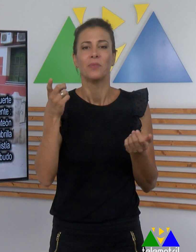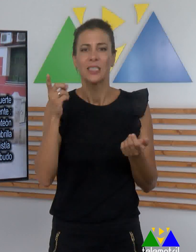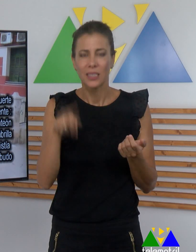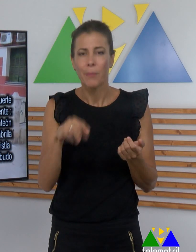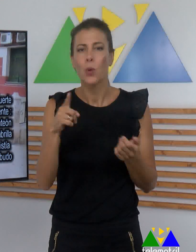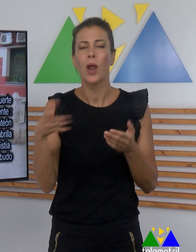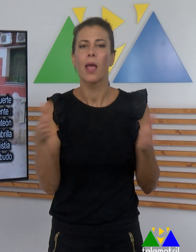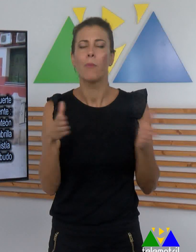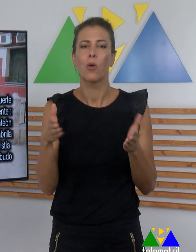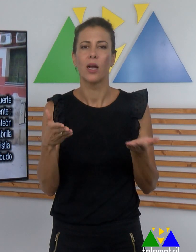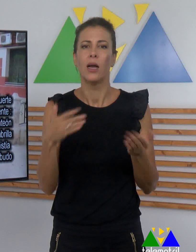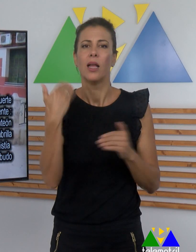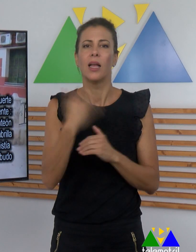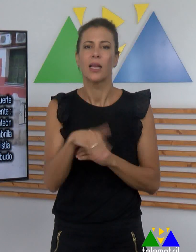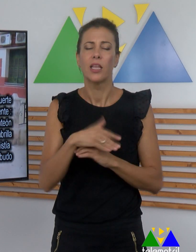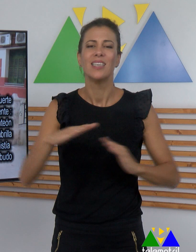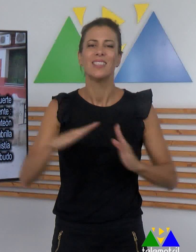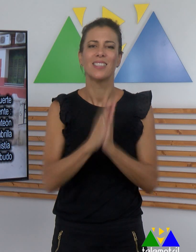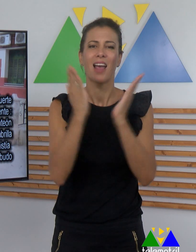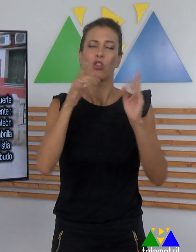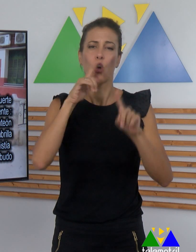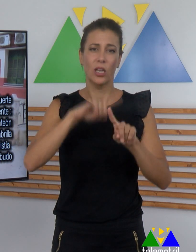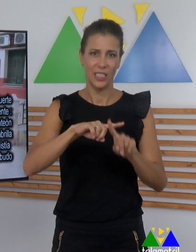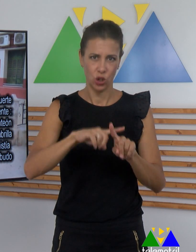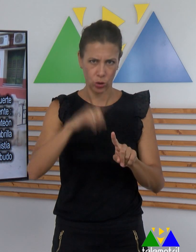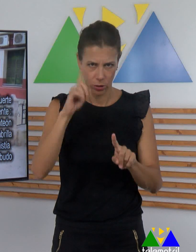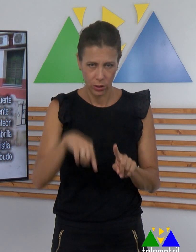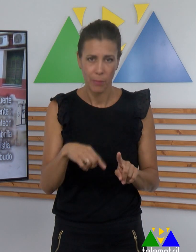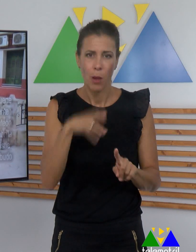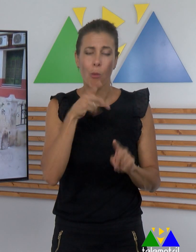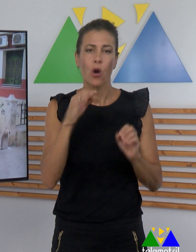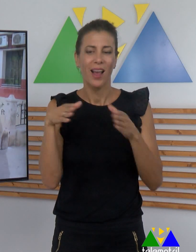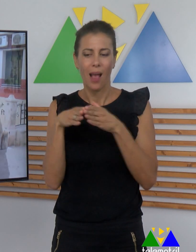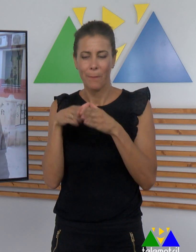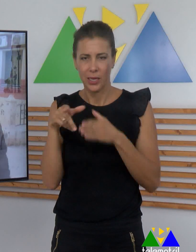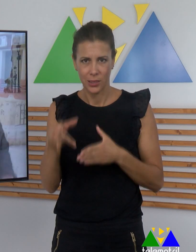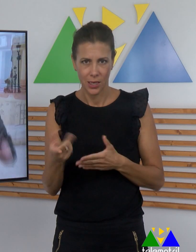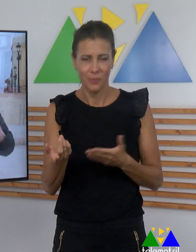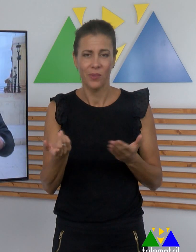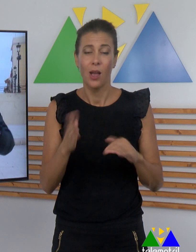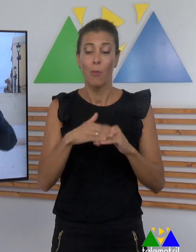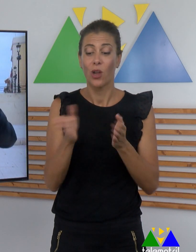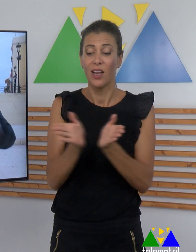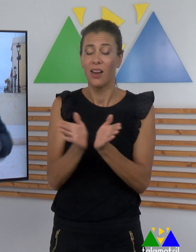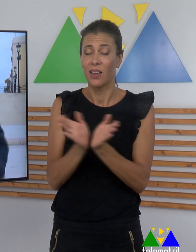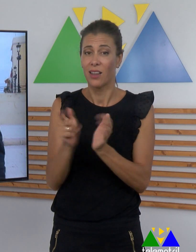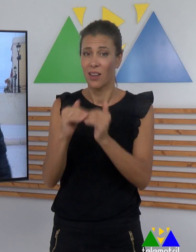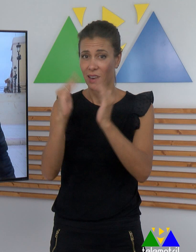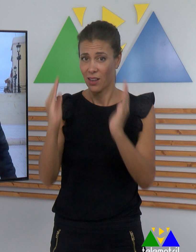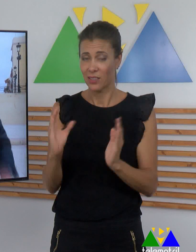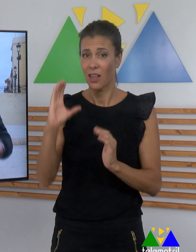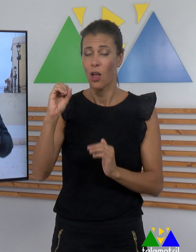una época la calle del Santo Cristo de la Cabrilla. ¿De la Cabrilla? De la Cabrilla, porque en la esquina de la casa de